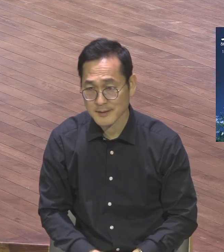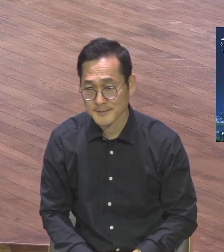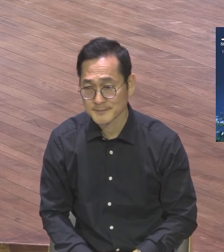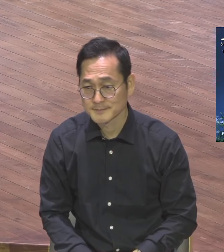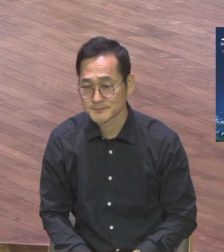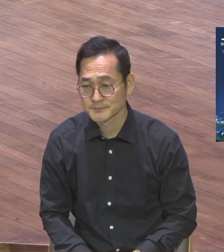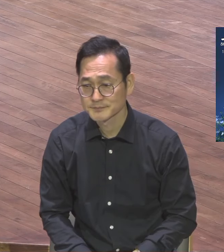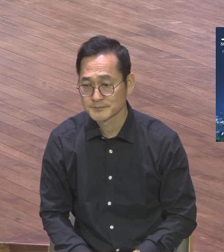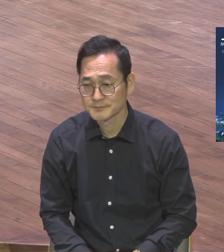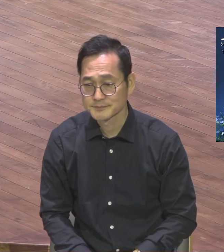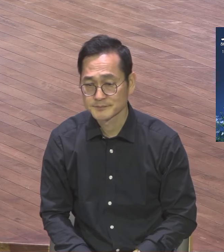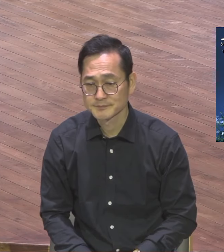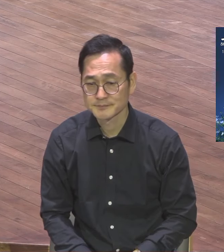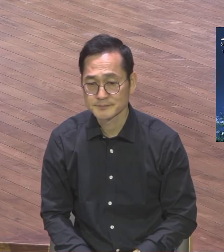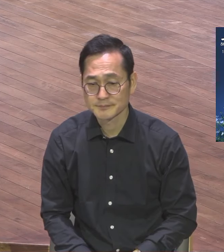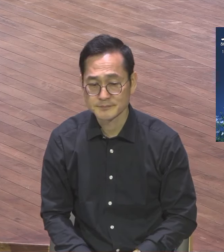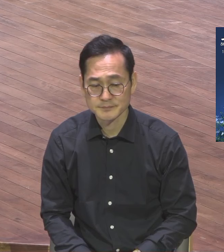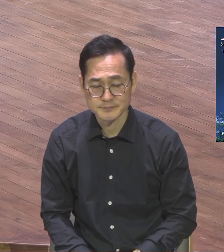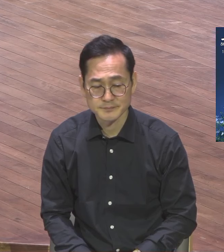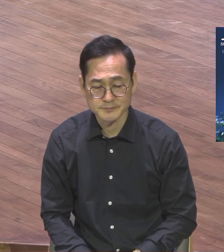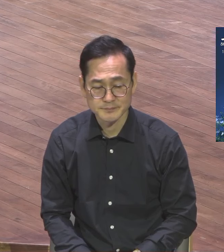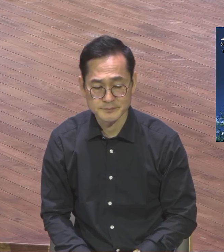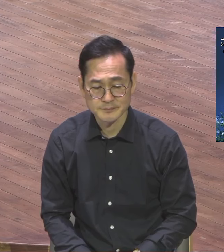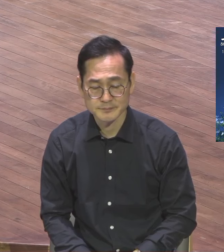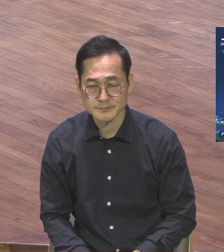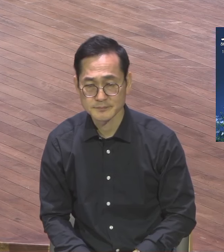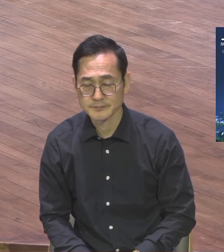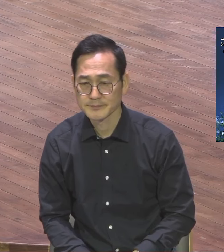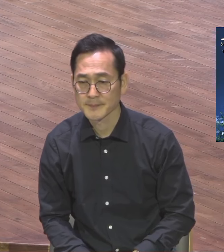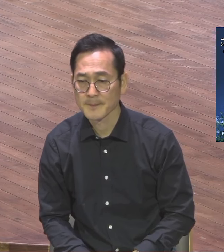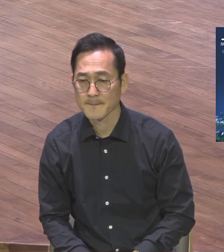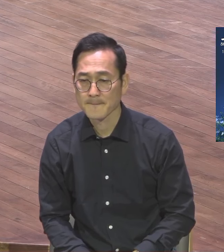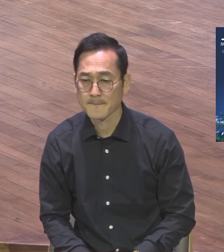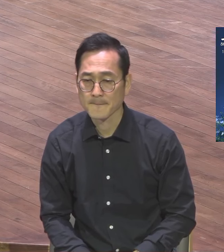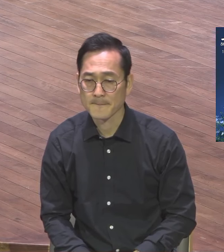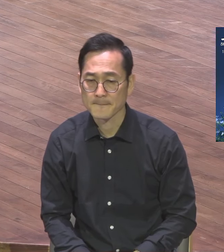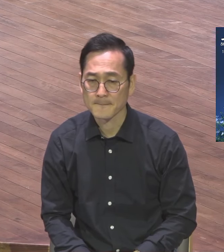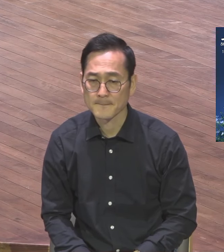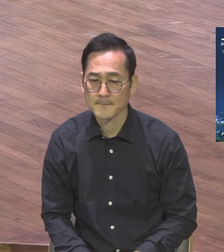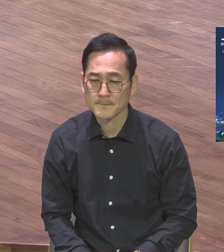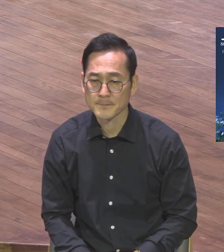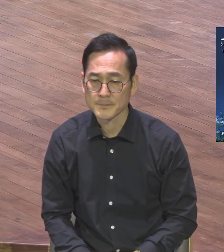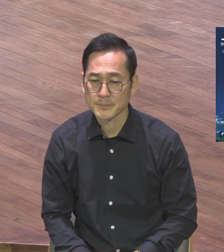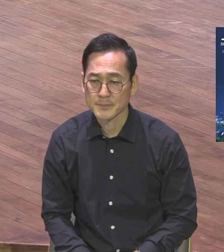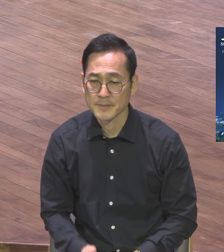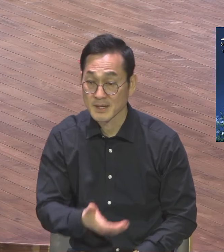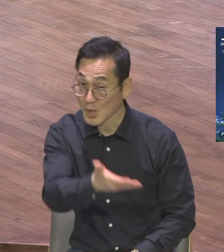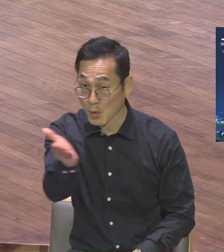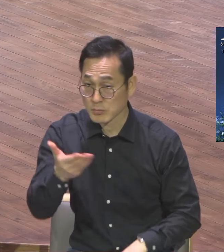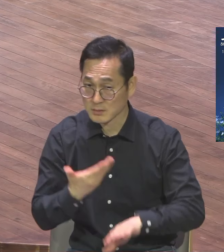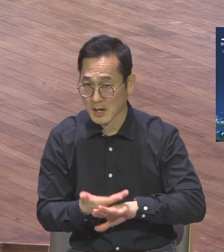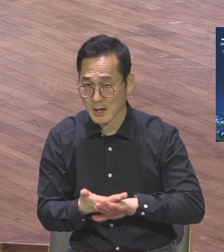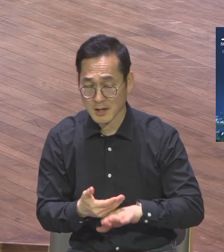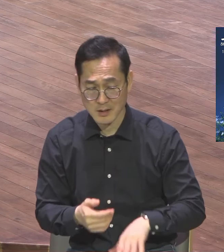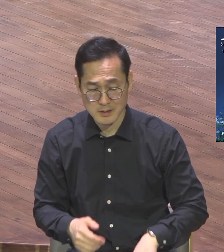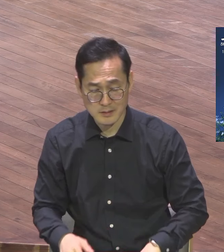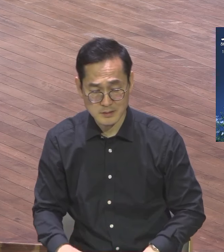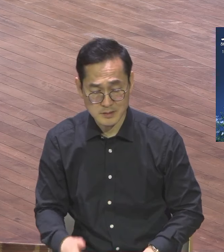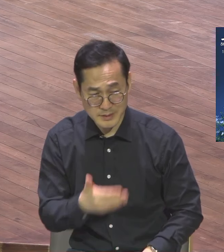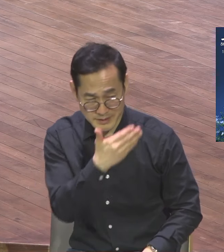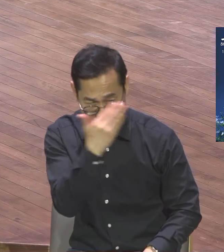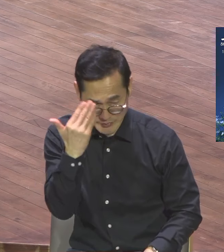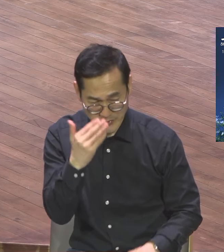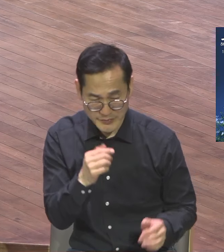여러분처럼 마음대로 가고 싶고 하고 싶고 마음대로 사는 사람 아닙니다. 어린 청년이, 젊은